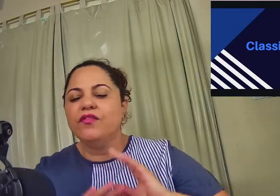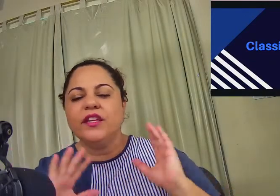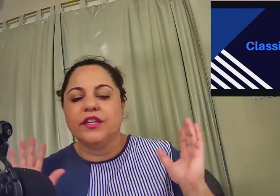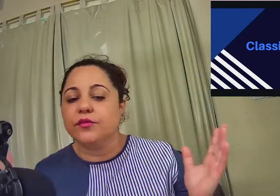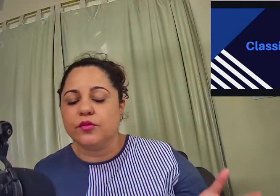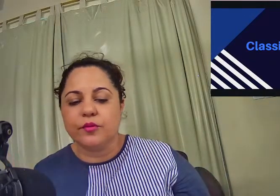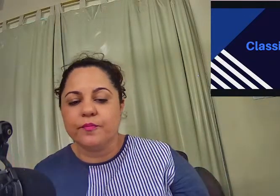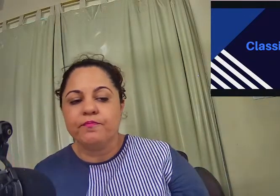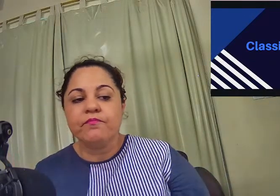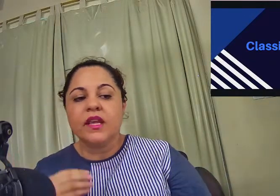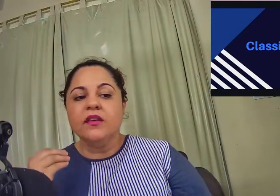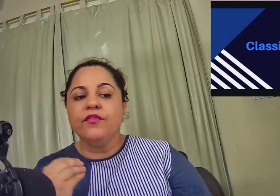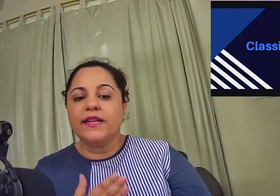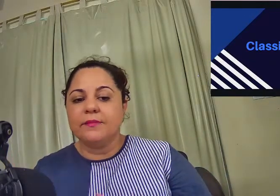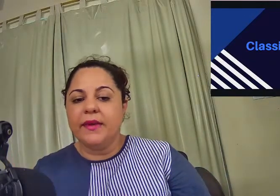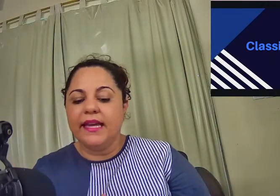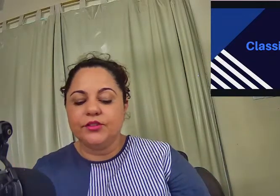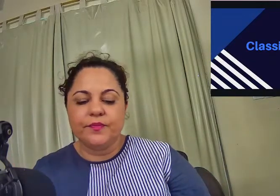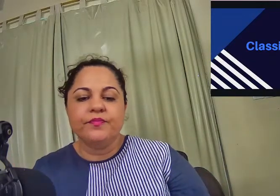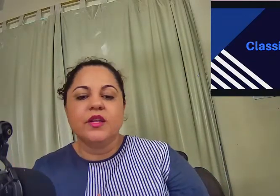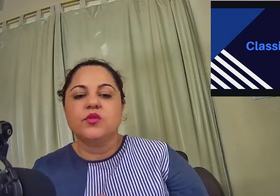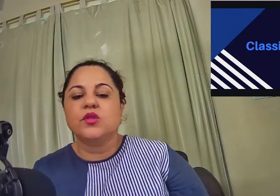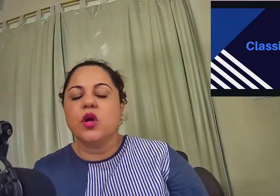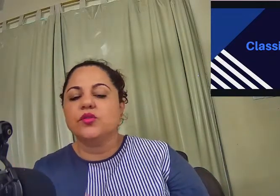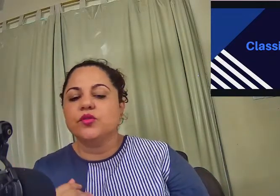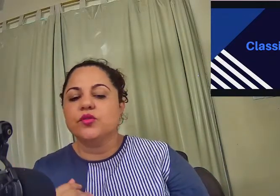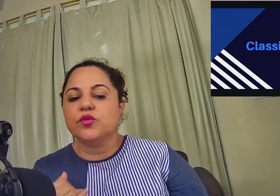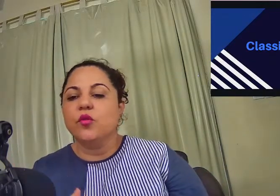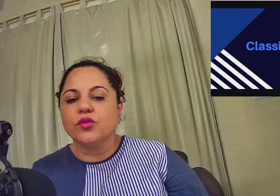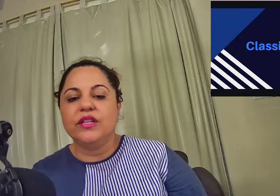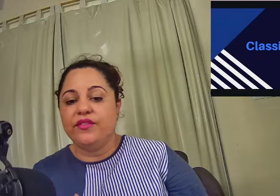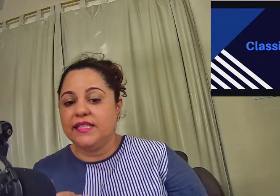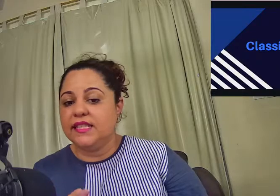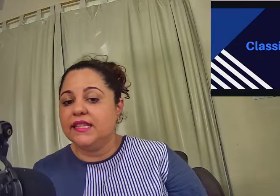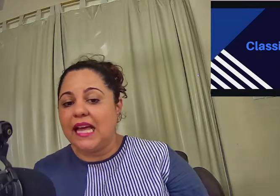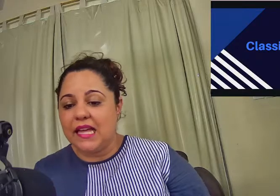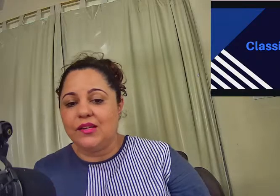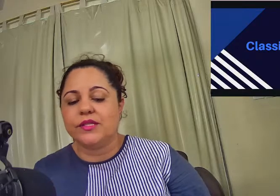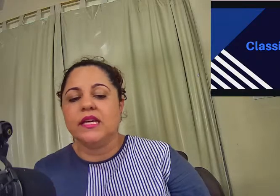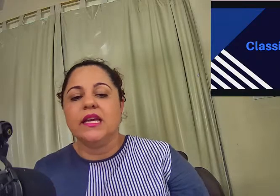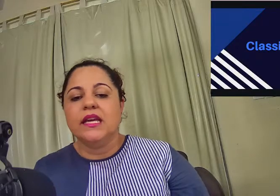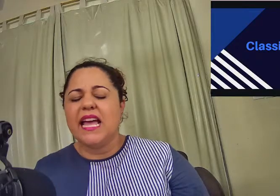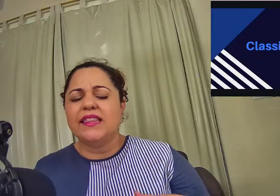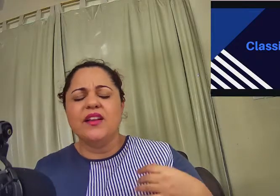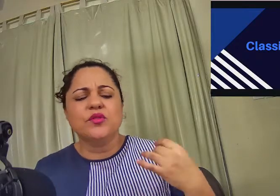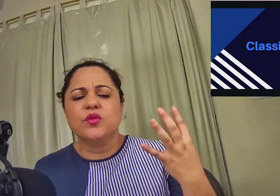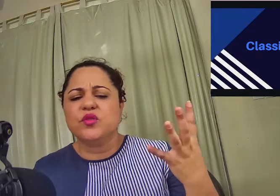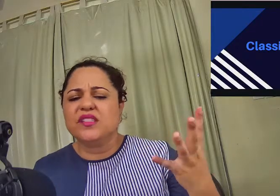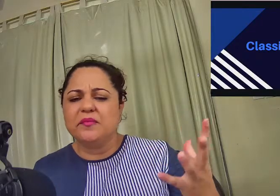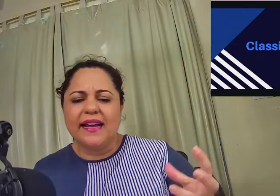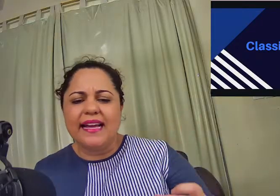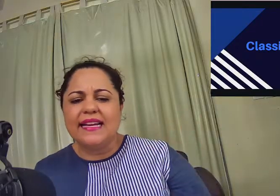infinito. Infelizmente, nos nossos cursos universitários e até nos cursos